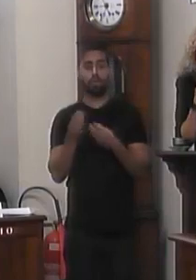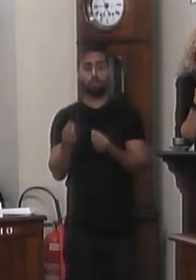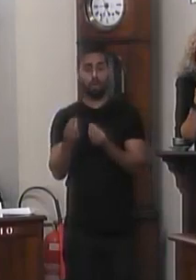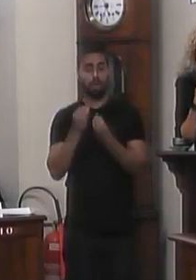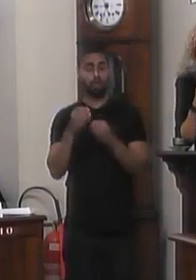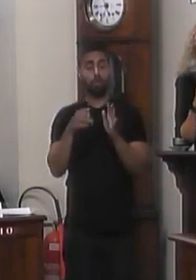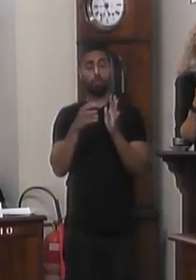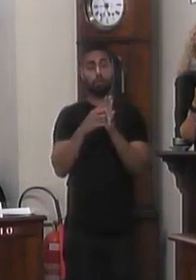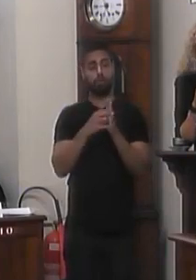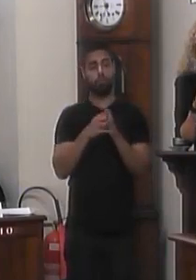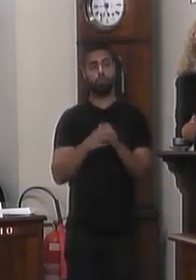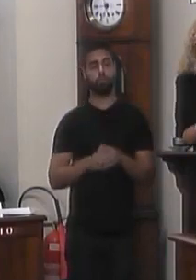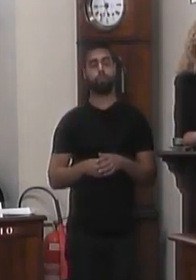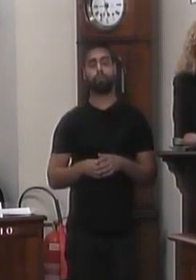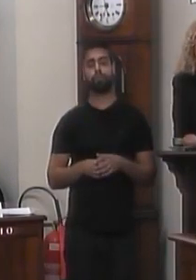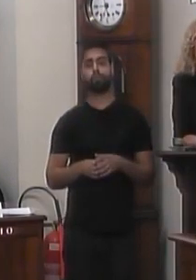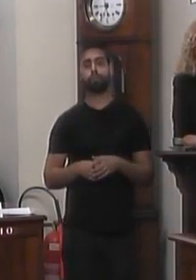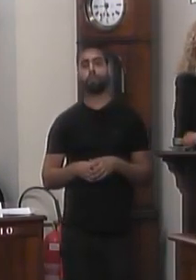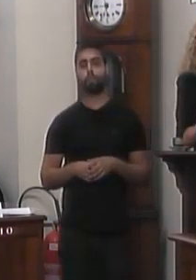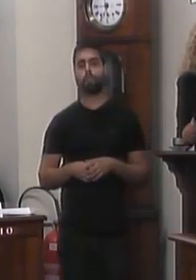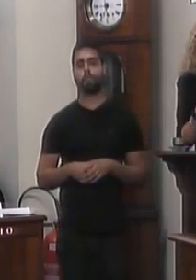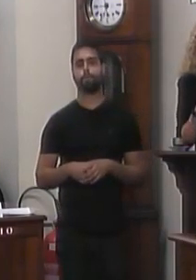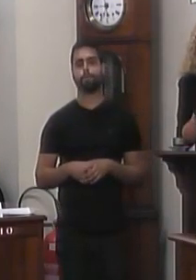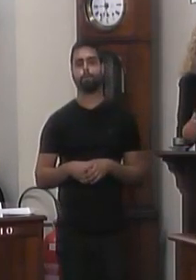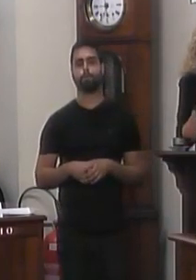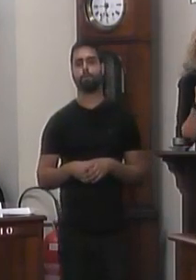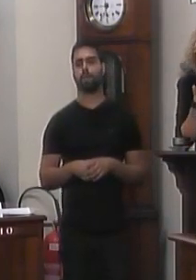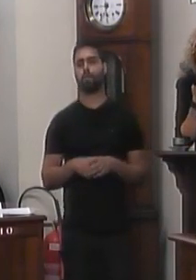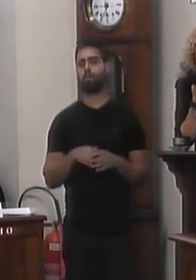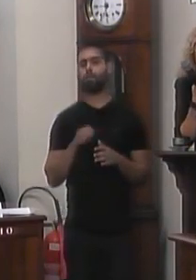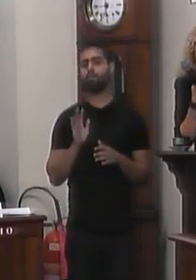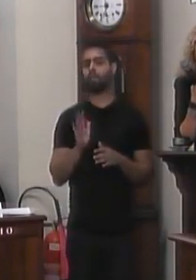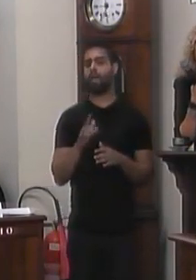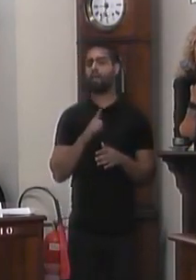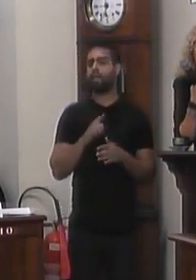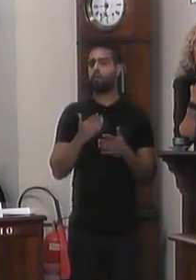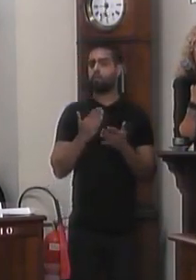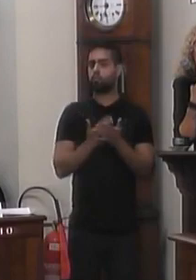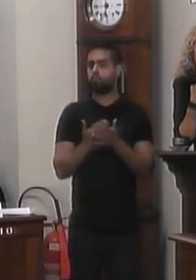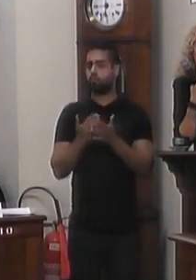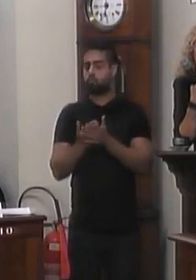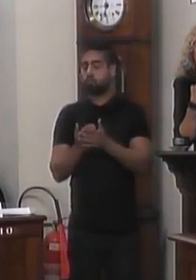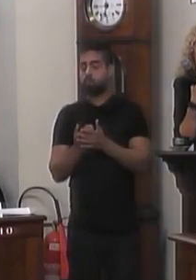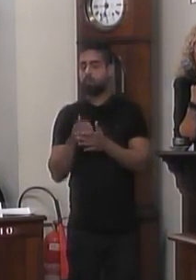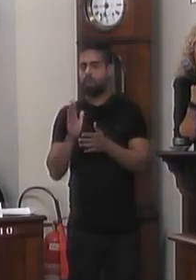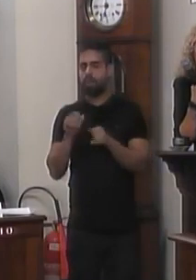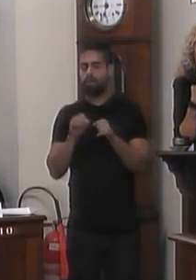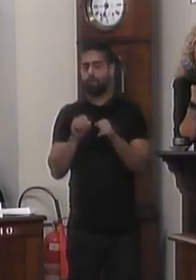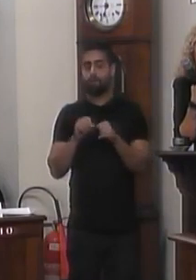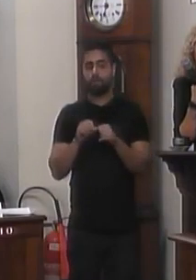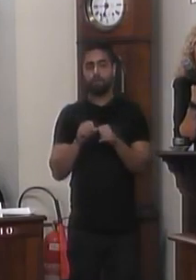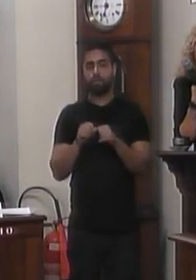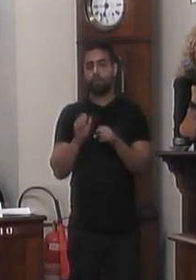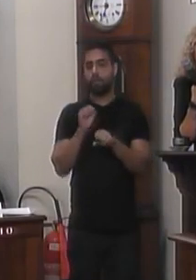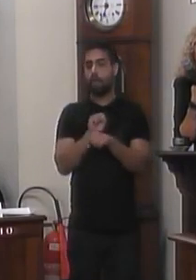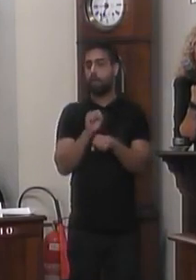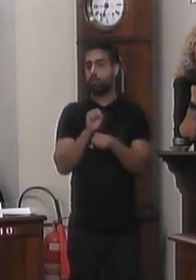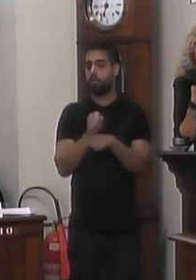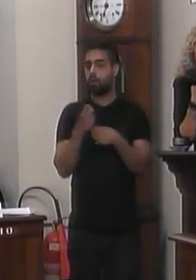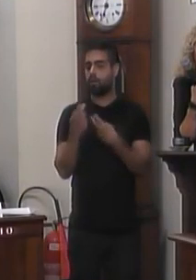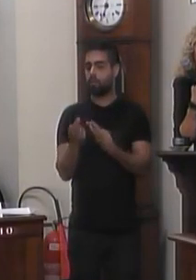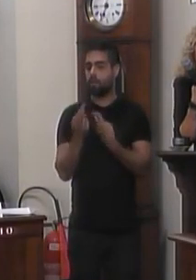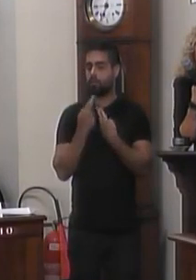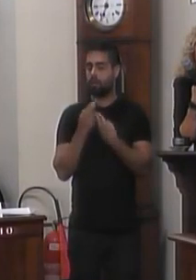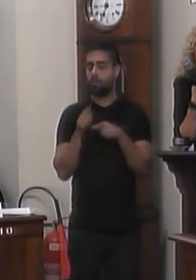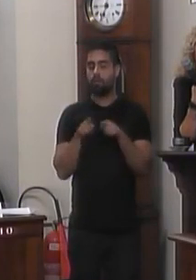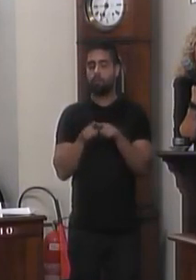Mas, como você disse que já tem um pré-estudo aí avaliado, né? A gente vai ficar aguardando que venha